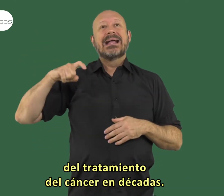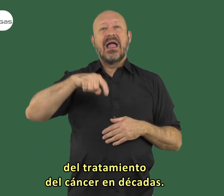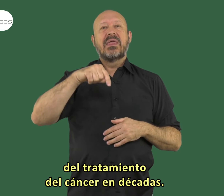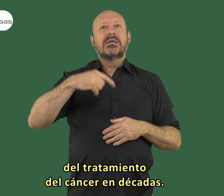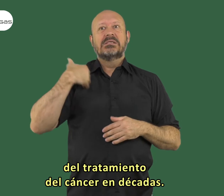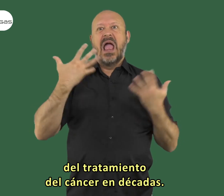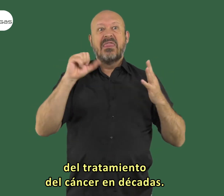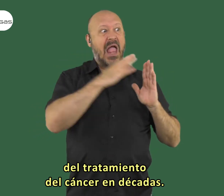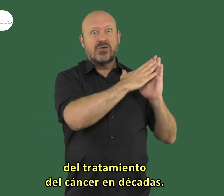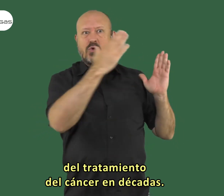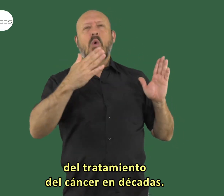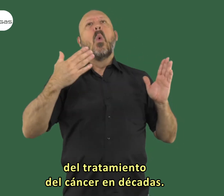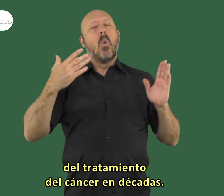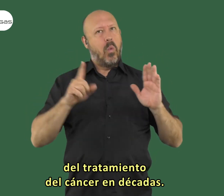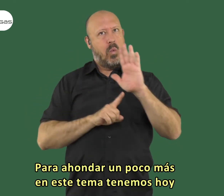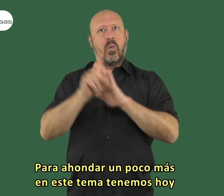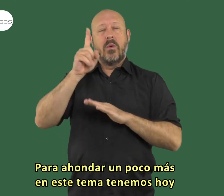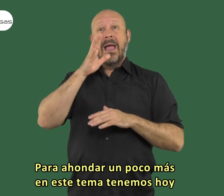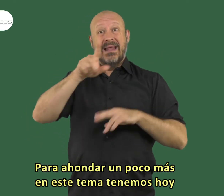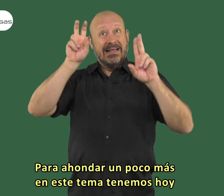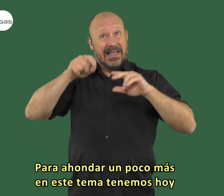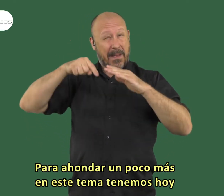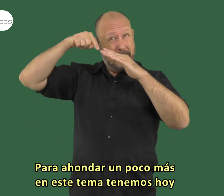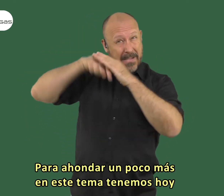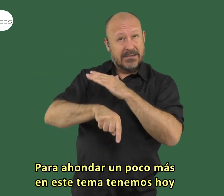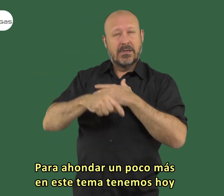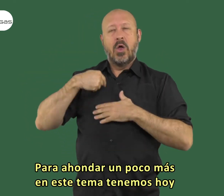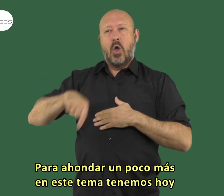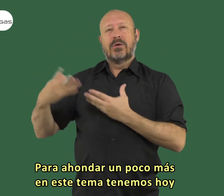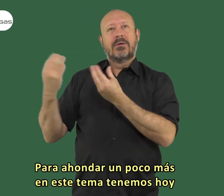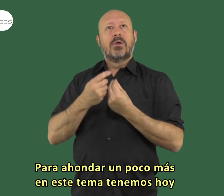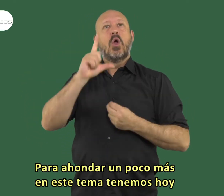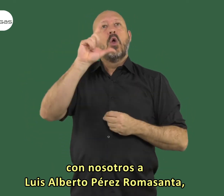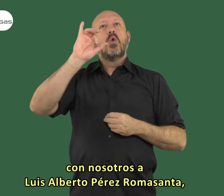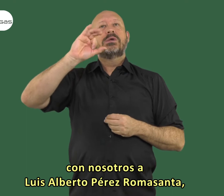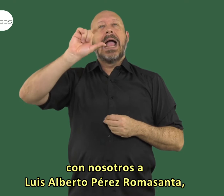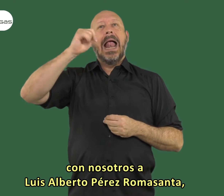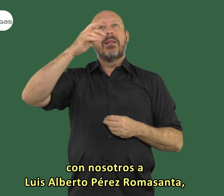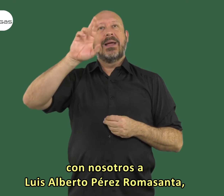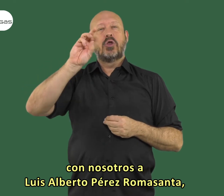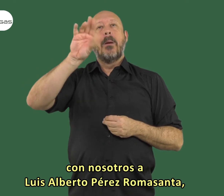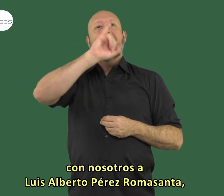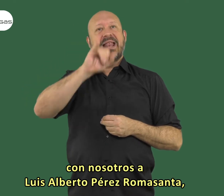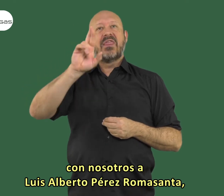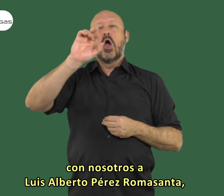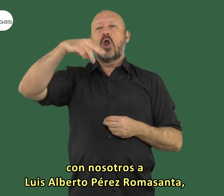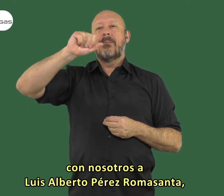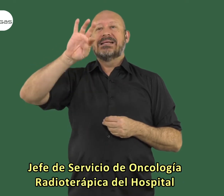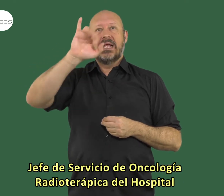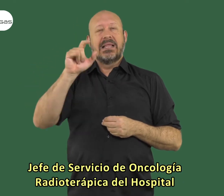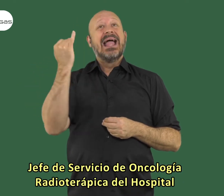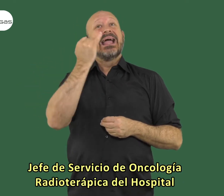del tratamiento del cáncer en décadas. Para ahondar un poco más en este tema, tenemos hoy con nosotros a Luis Alberto Pérez